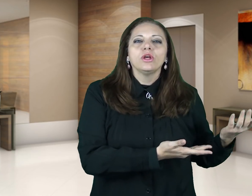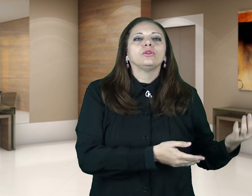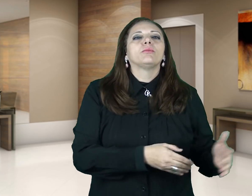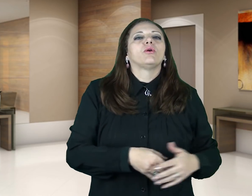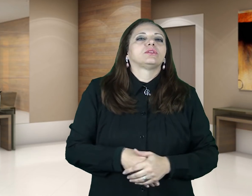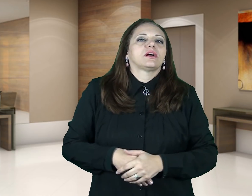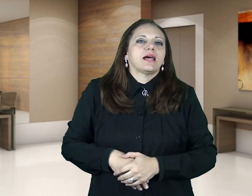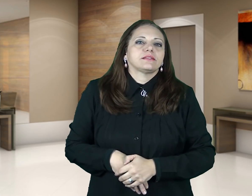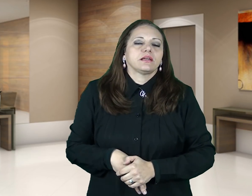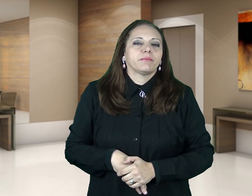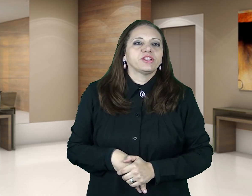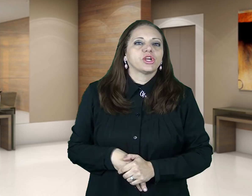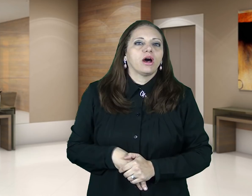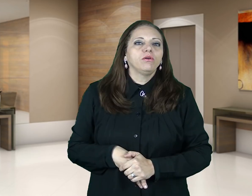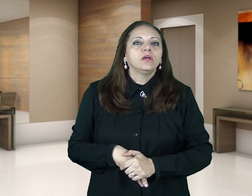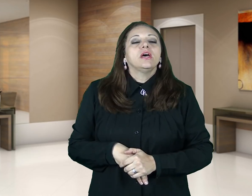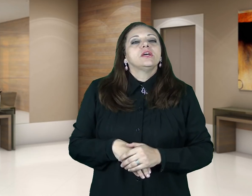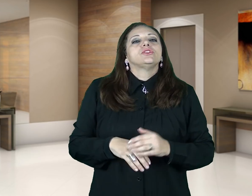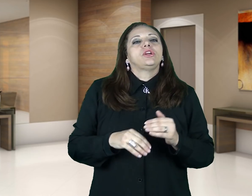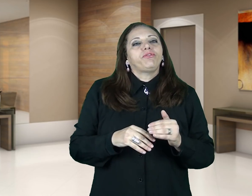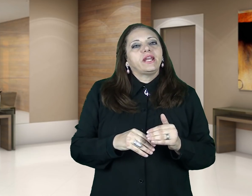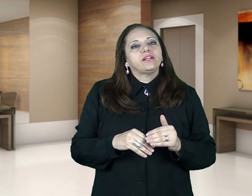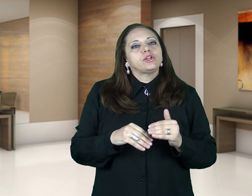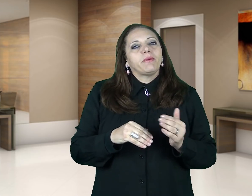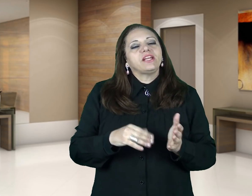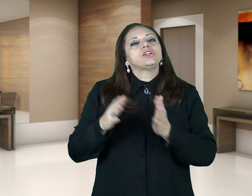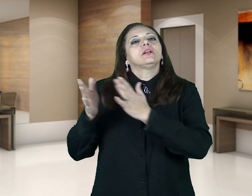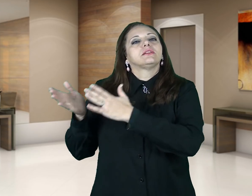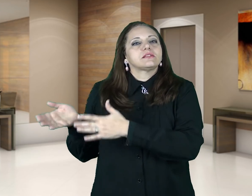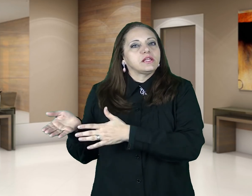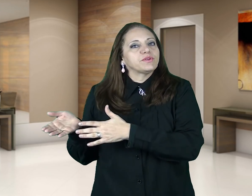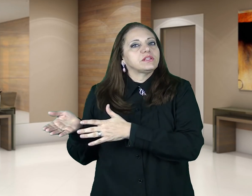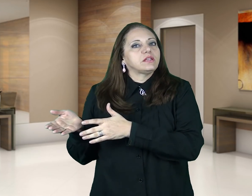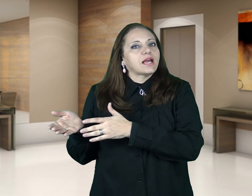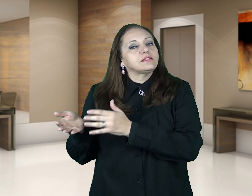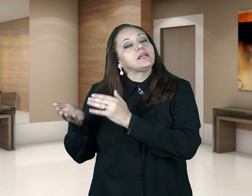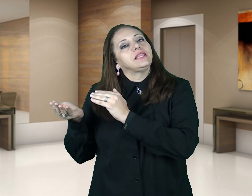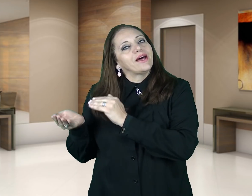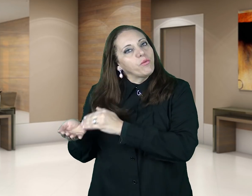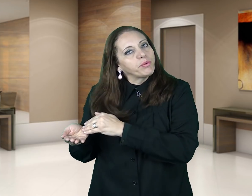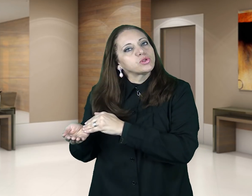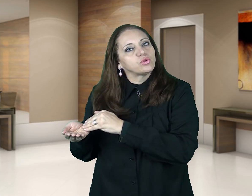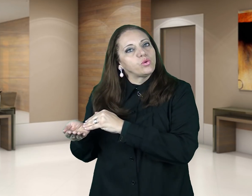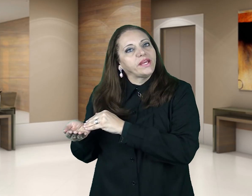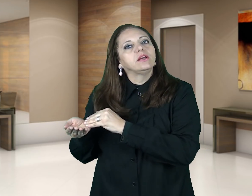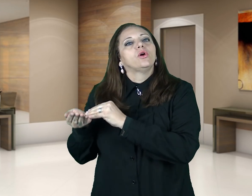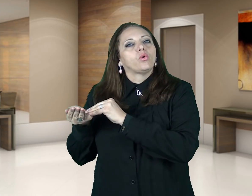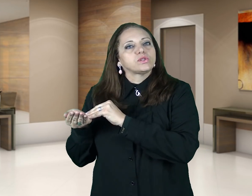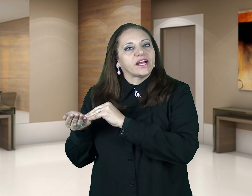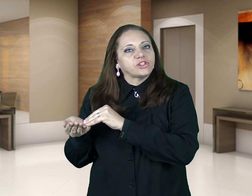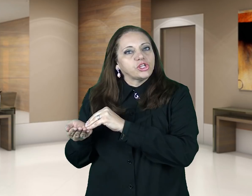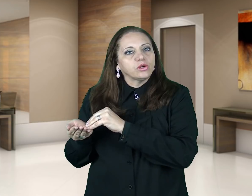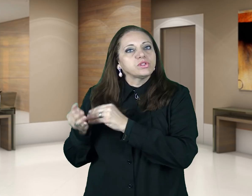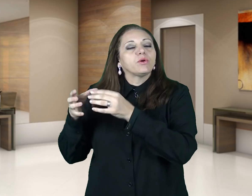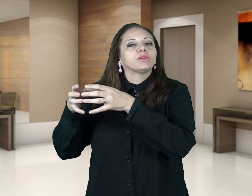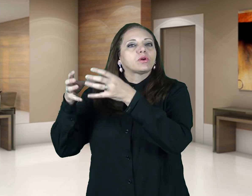de uma outra classe gramatical, diferentemente das línguas de sinais que não possuem os artigos enquanto